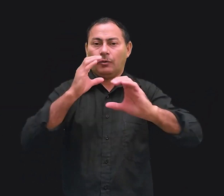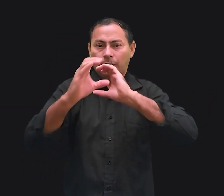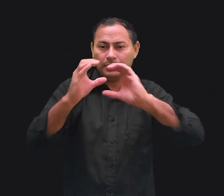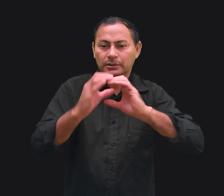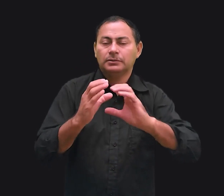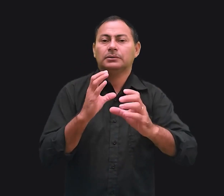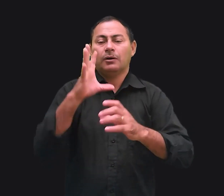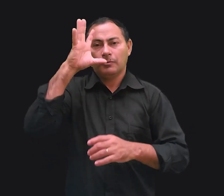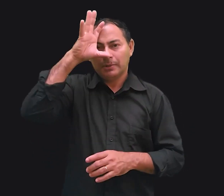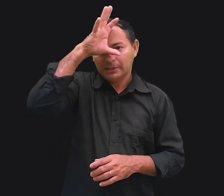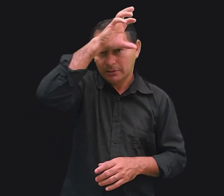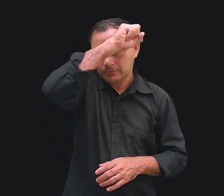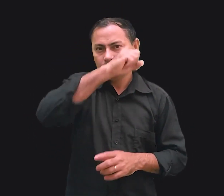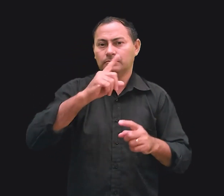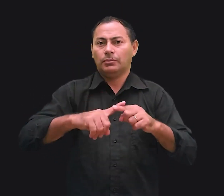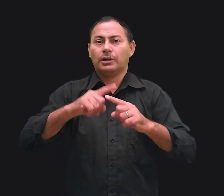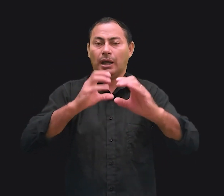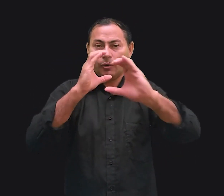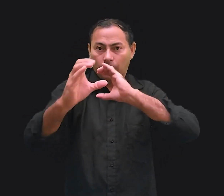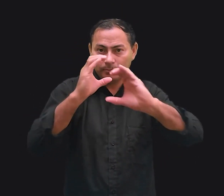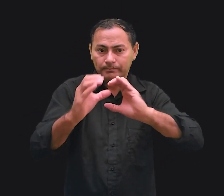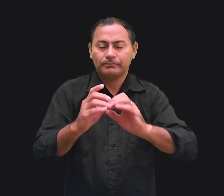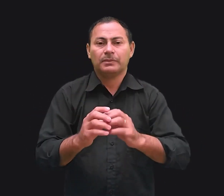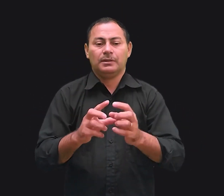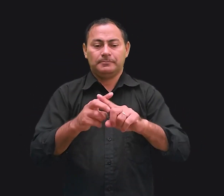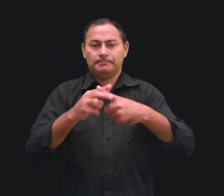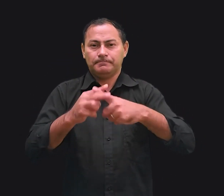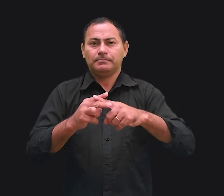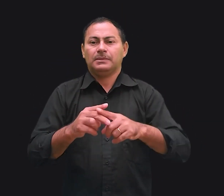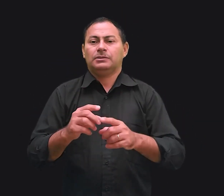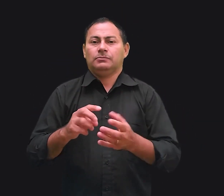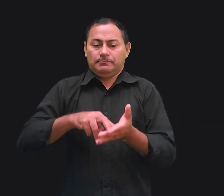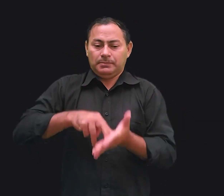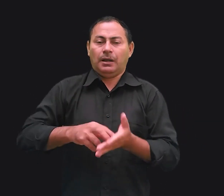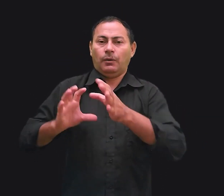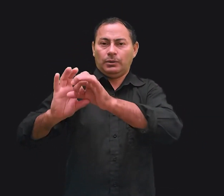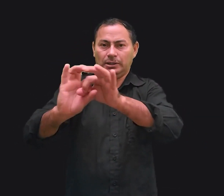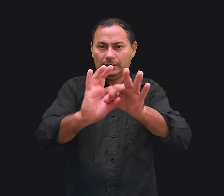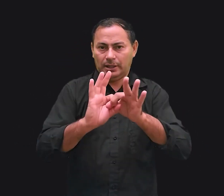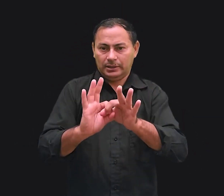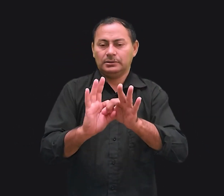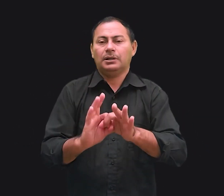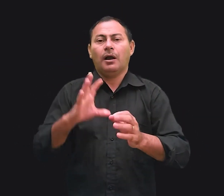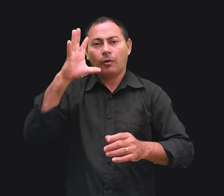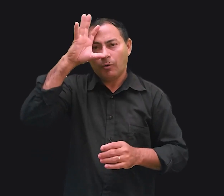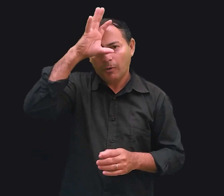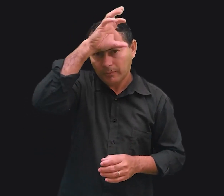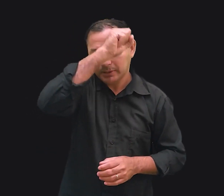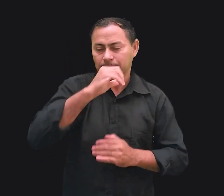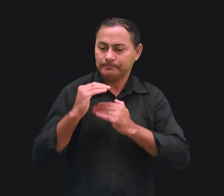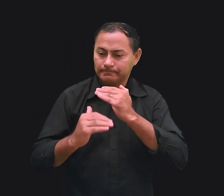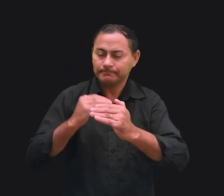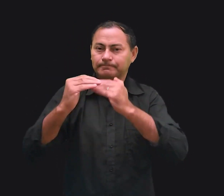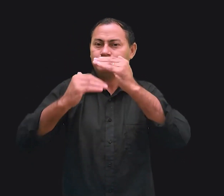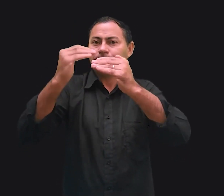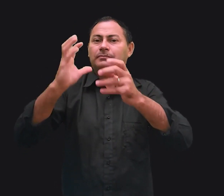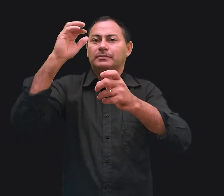separar a comunicação da compreensão, porque a comunicação é a ferramenta que mantém a unidade, e a compreensão é o